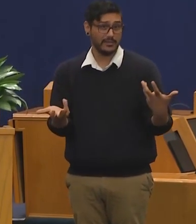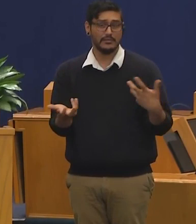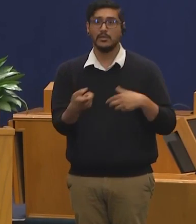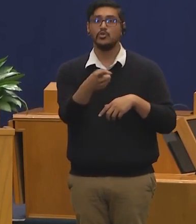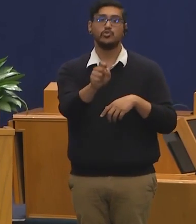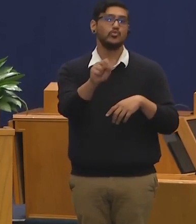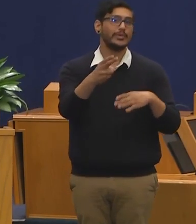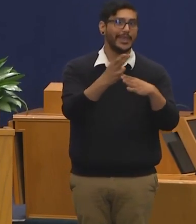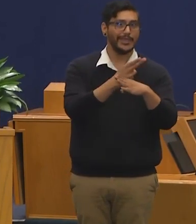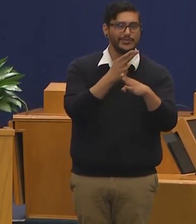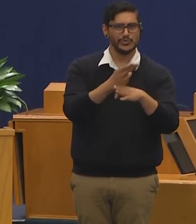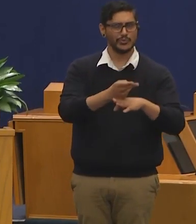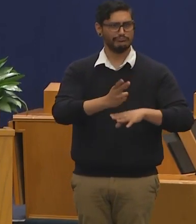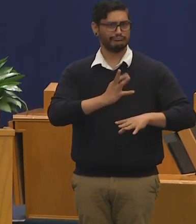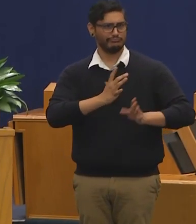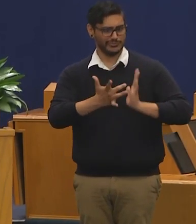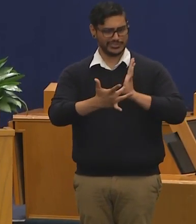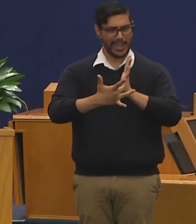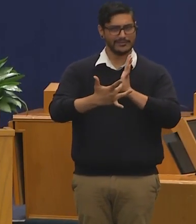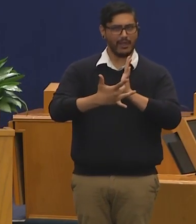usar la tecnología.